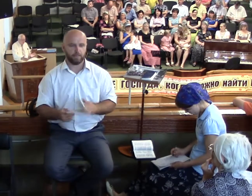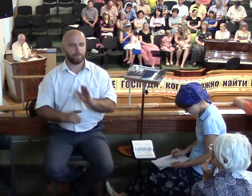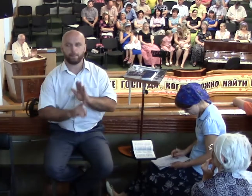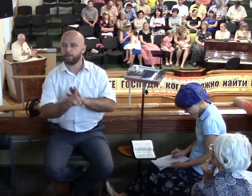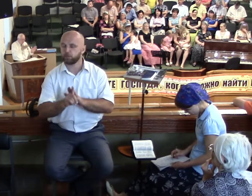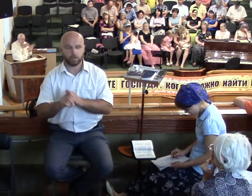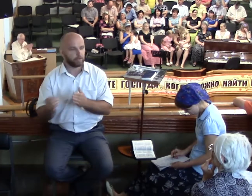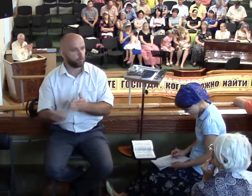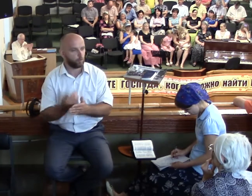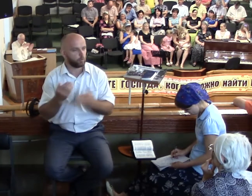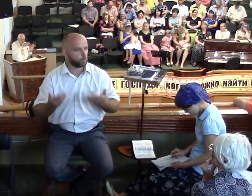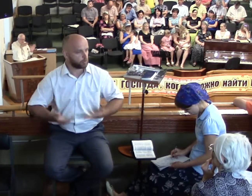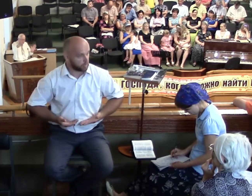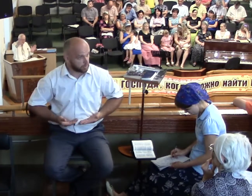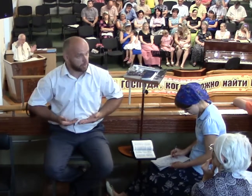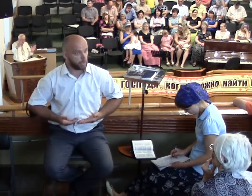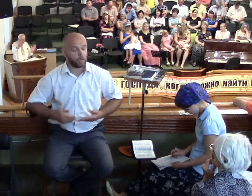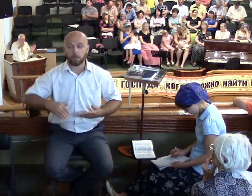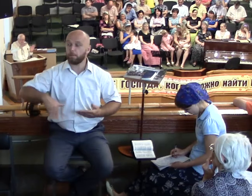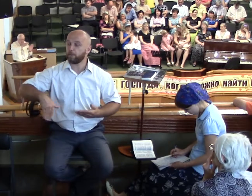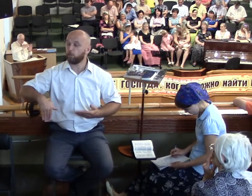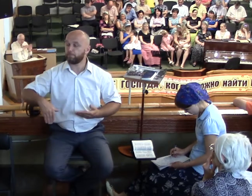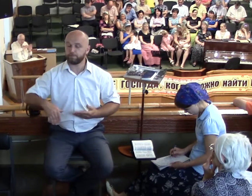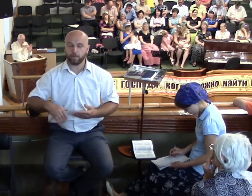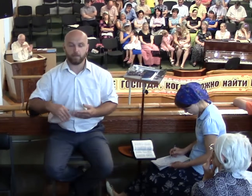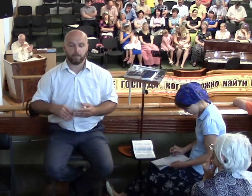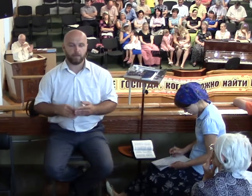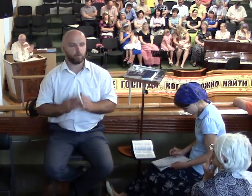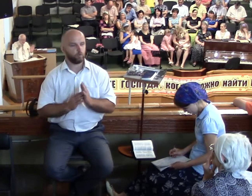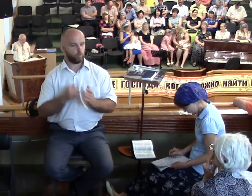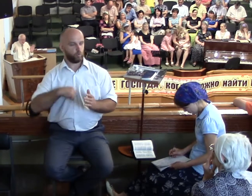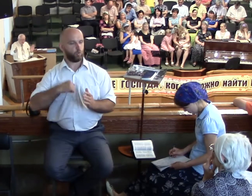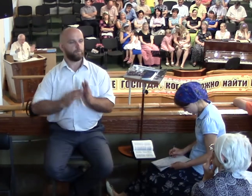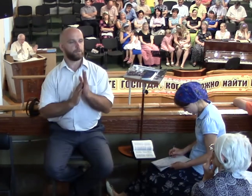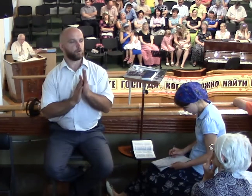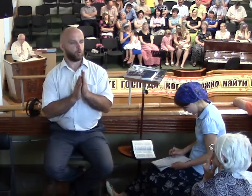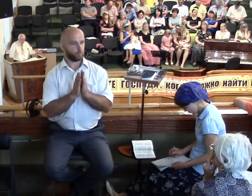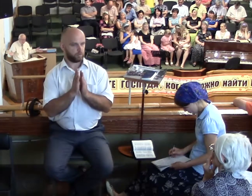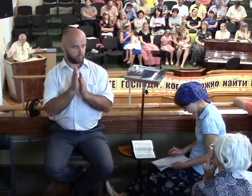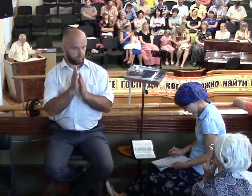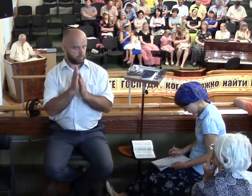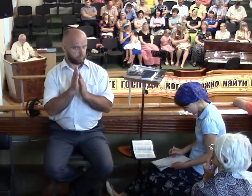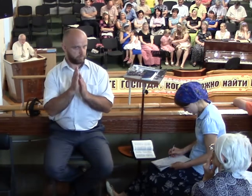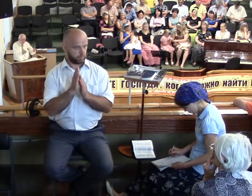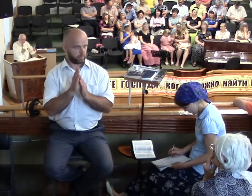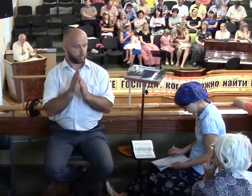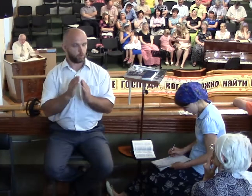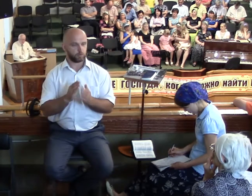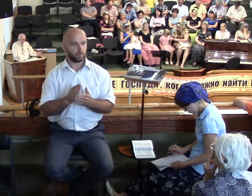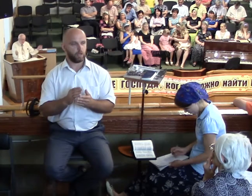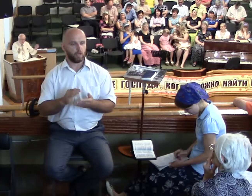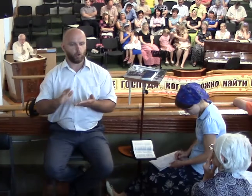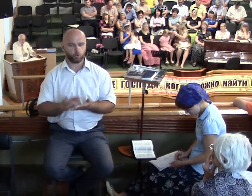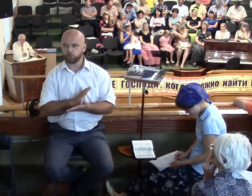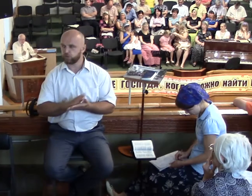перед Богом. Это процесс освящения. Это процесс очищения, это процесс изменения